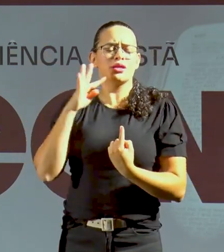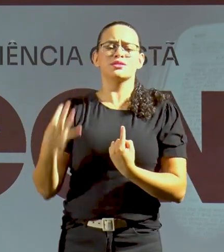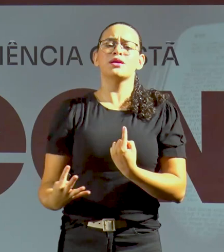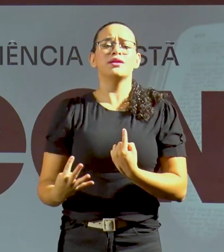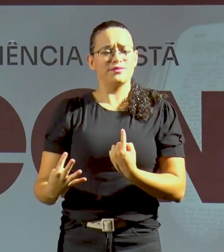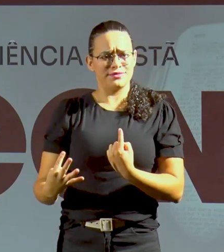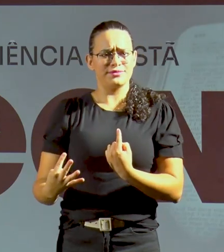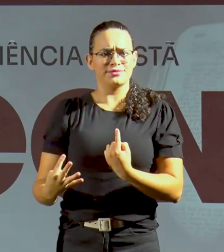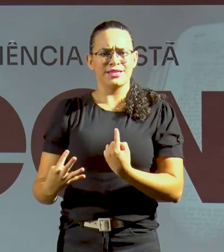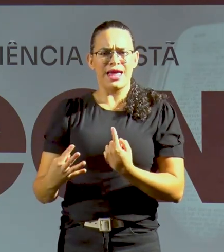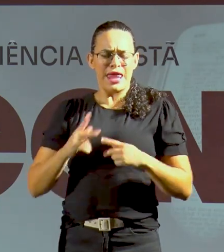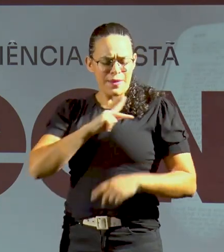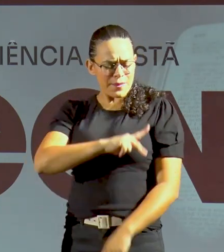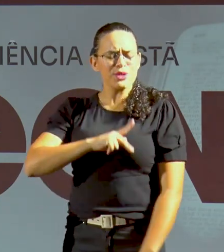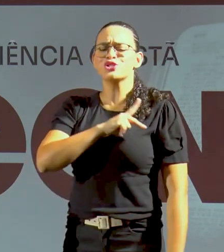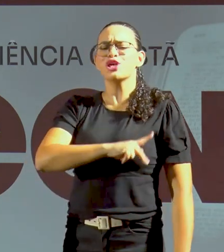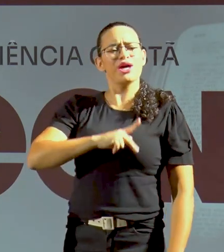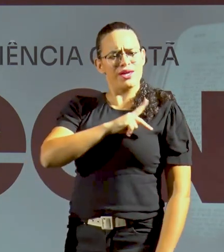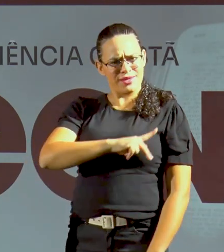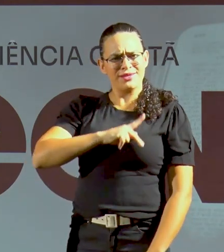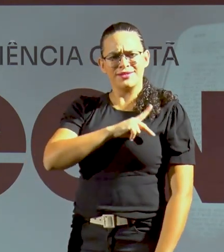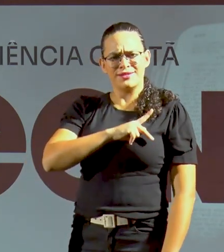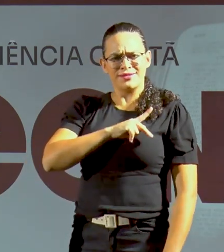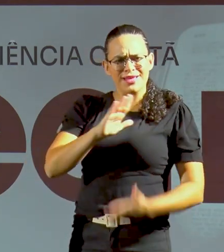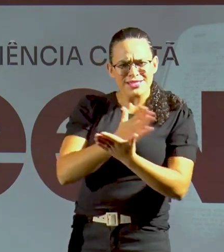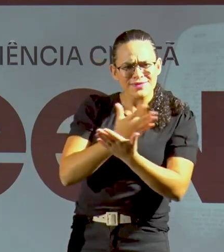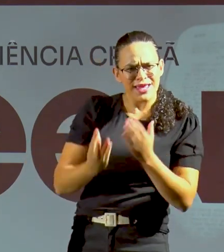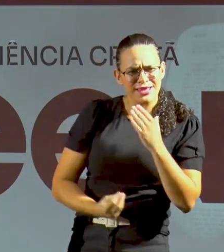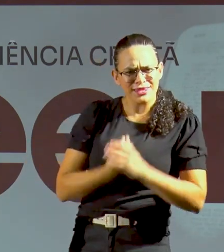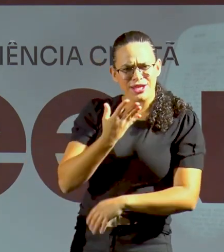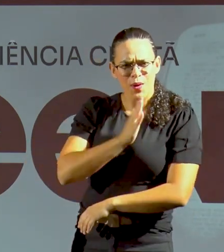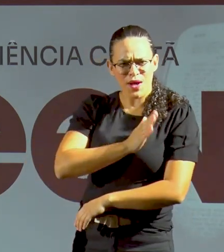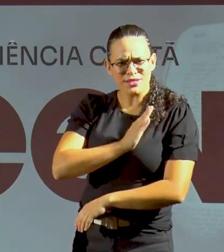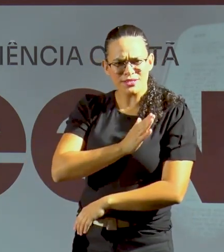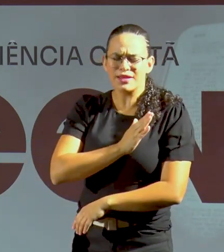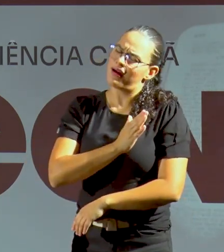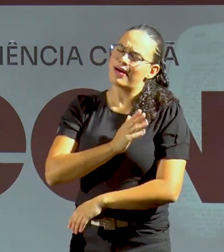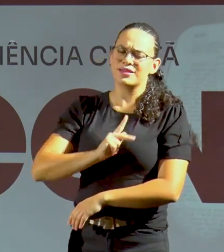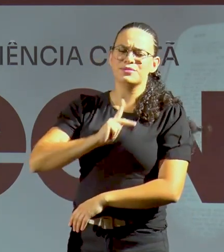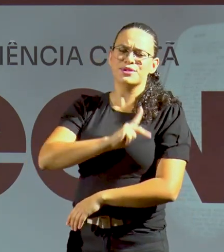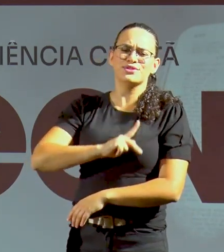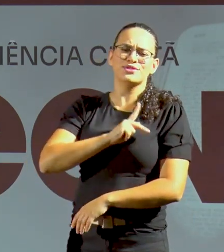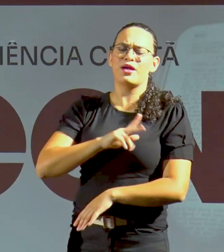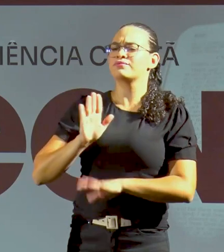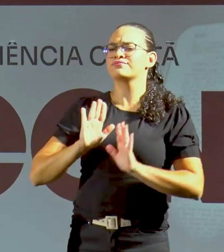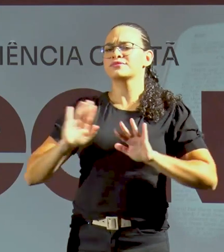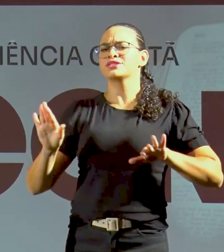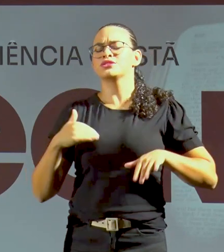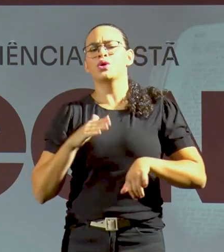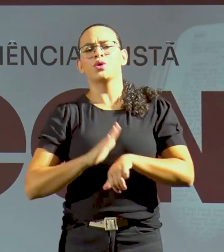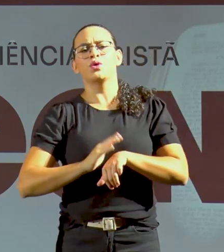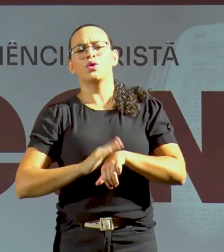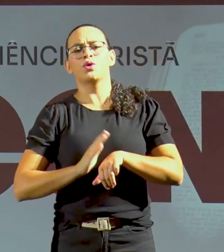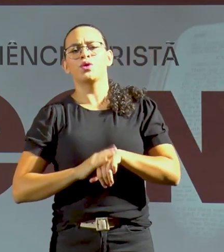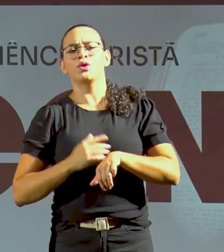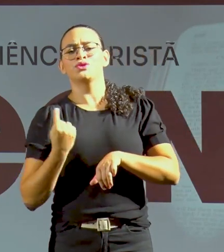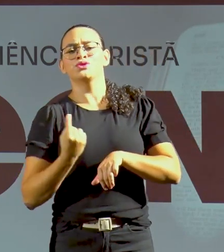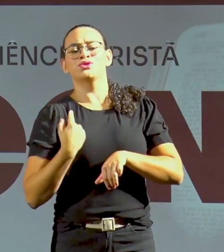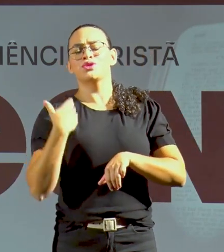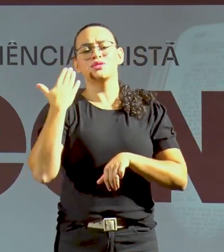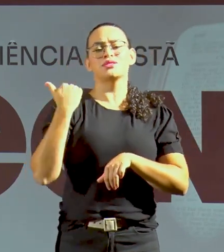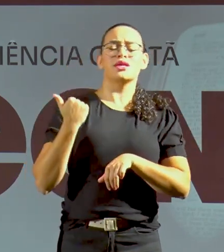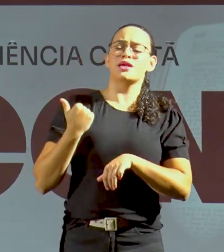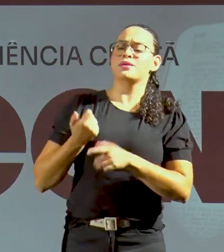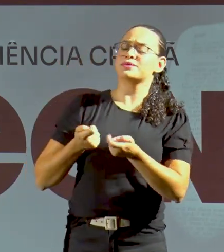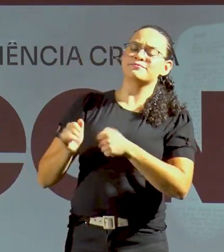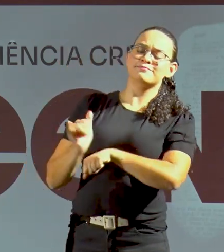lido com as minhas paixões sabe essas paixões sabe essa que você tem eu lido com as minhas paixões da forma que eu bem